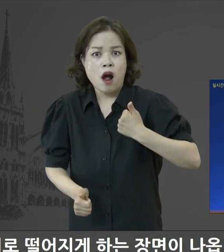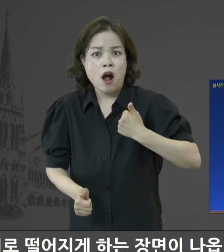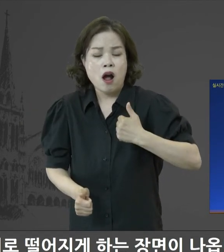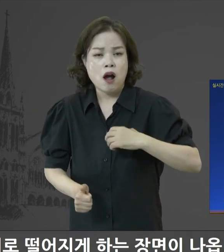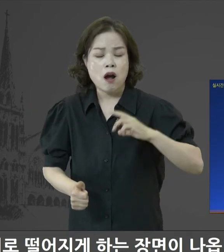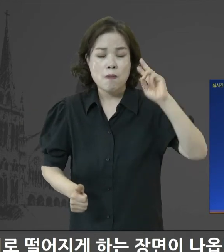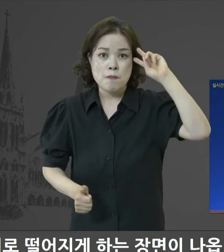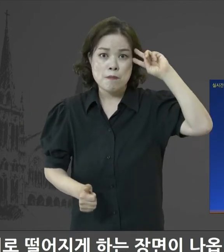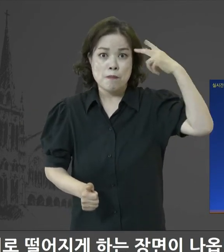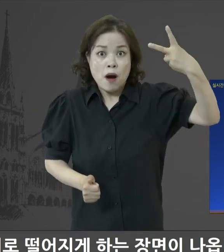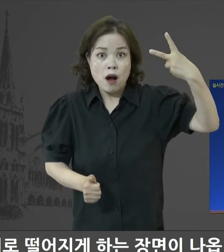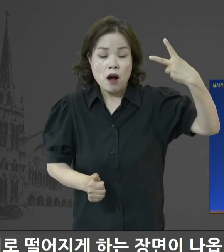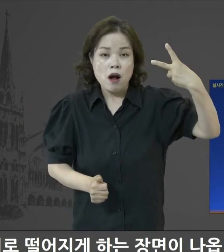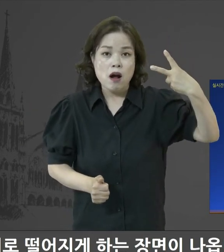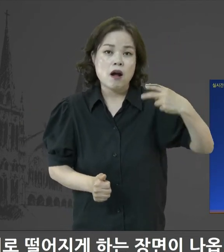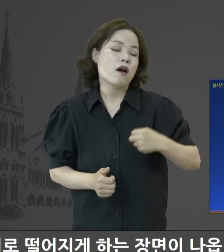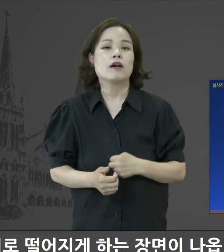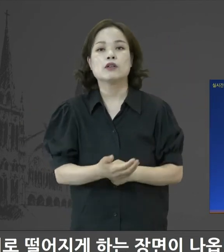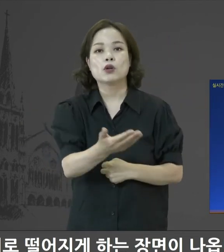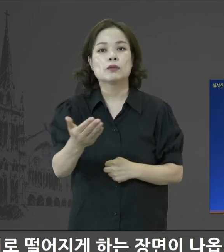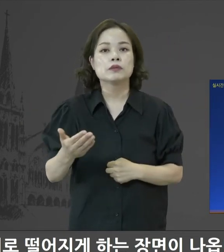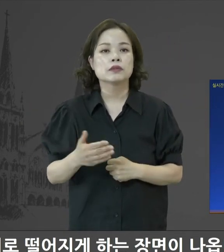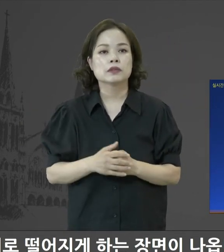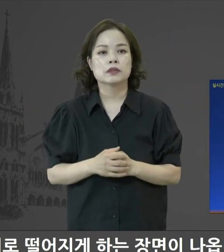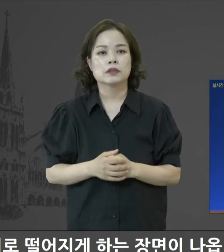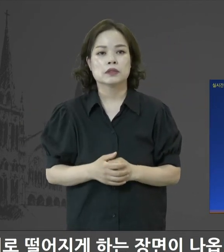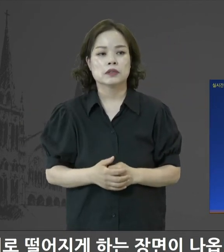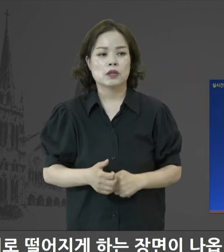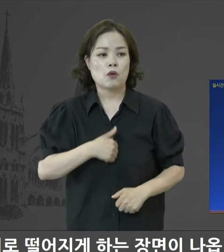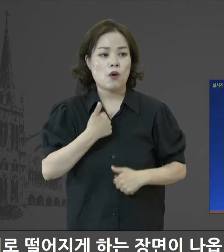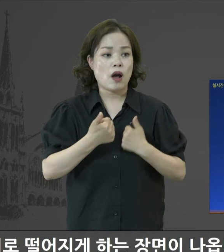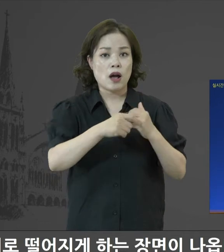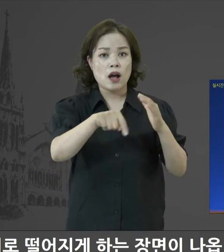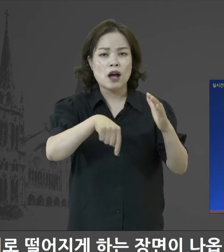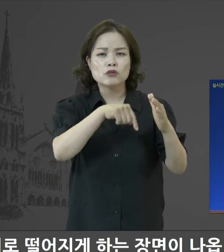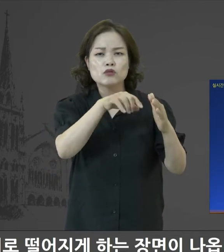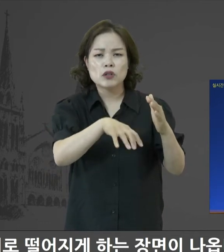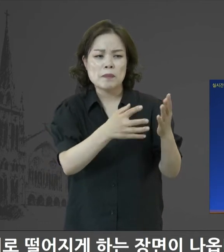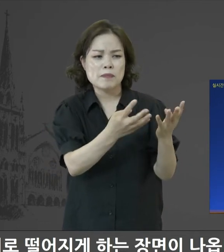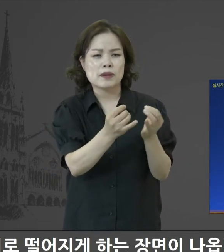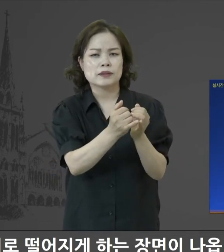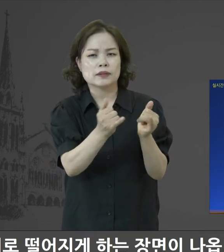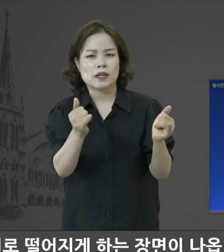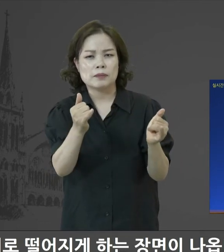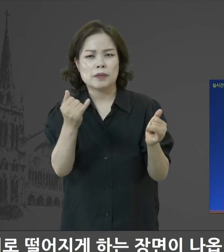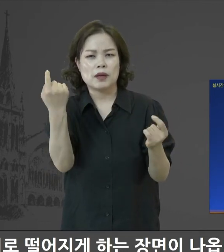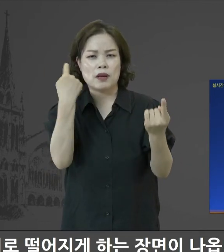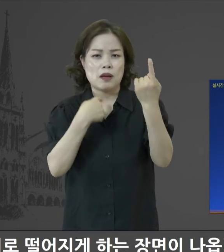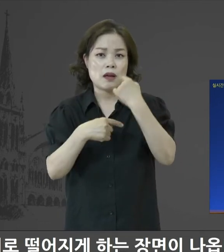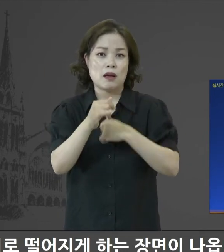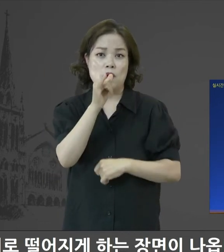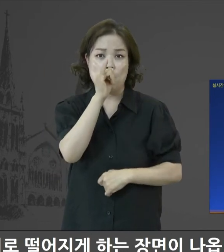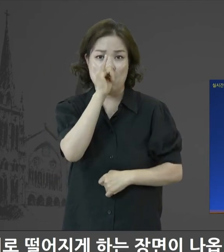뜻이죠. 여러분, 우리가 일으킨 분노들이 정말 많은 사람을 다치게 할 수 있습니다.